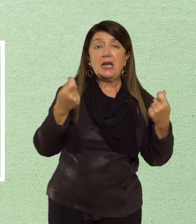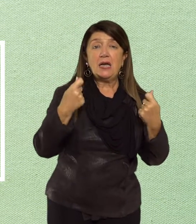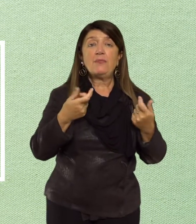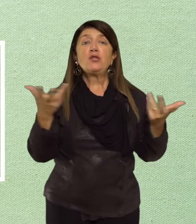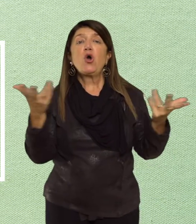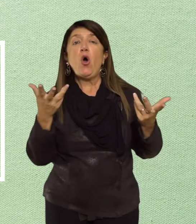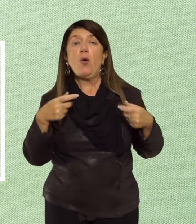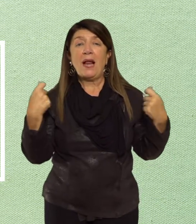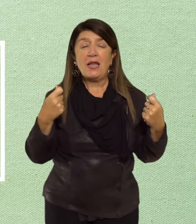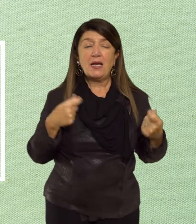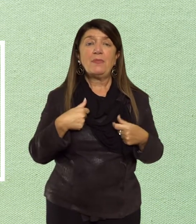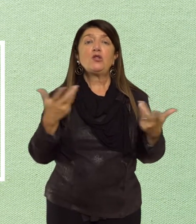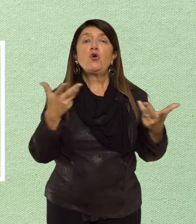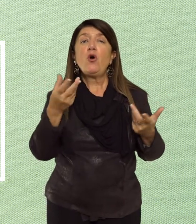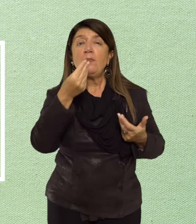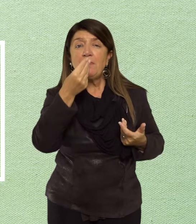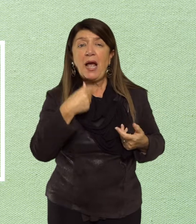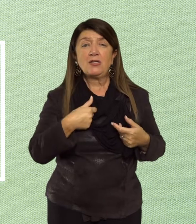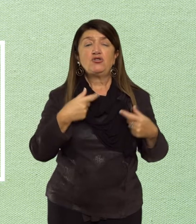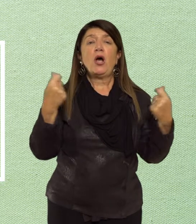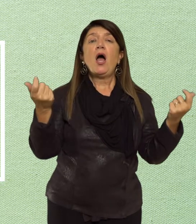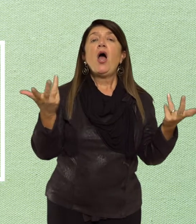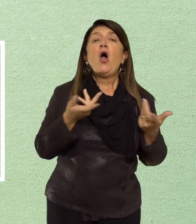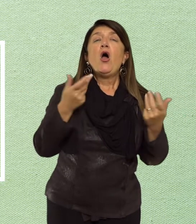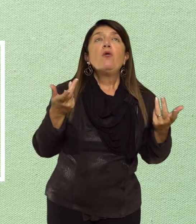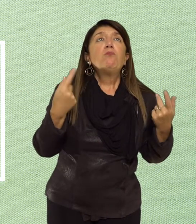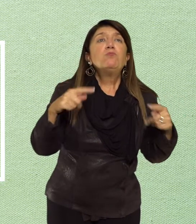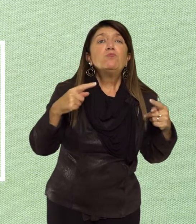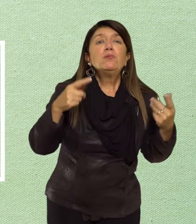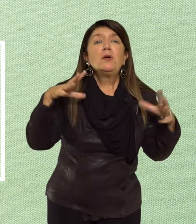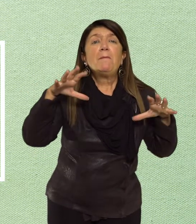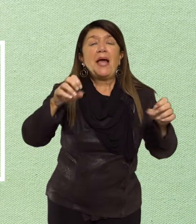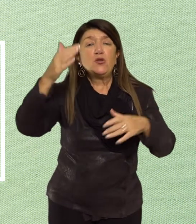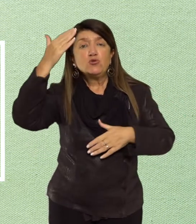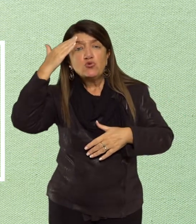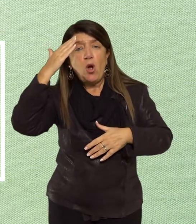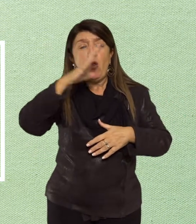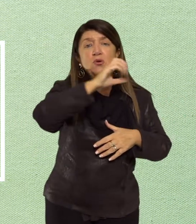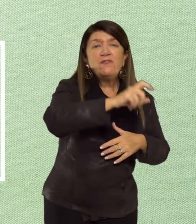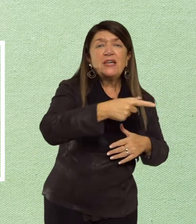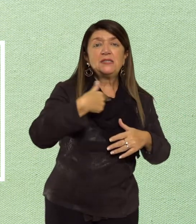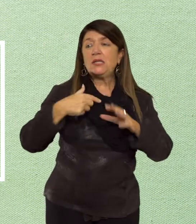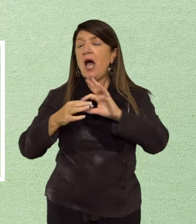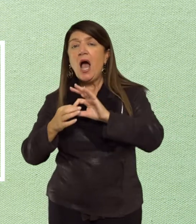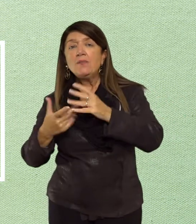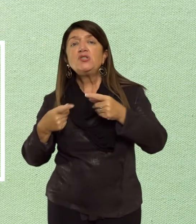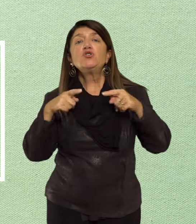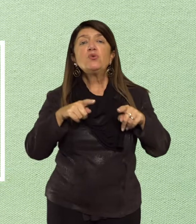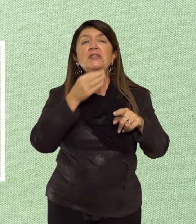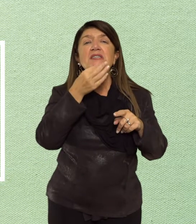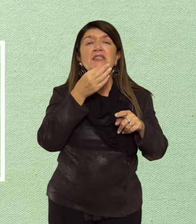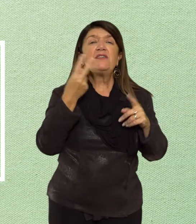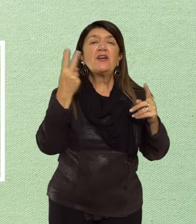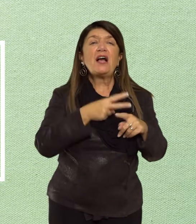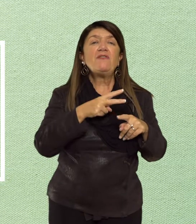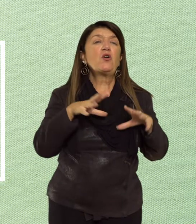come gestisci il tuo tempo con gli altri impegni, con gli impegni scolastici, universitari poi successivamente. Quindi veramente